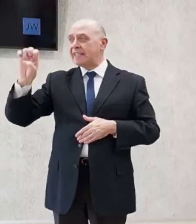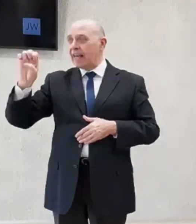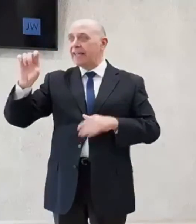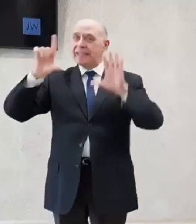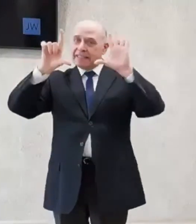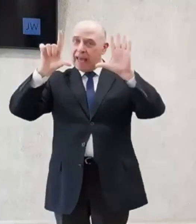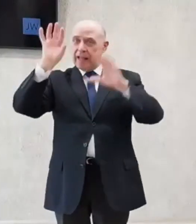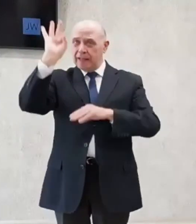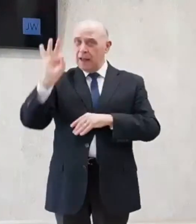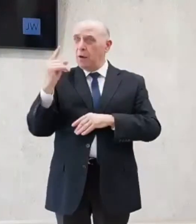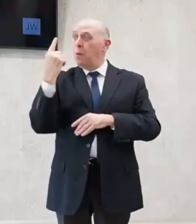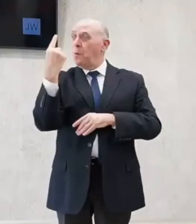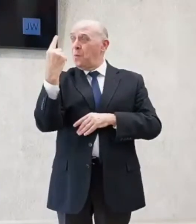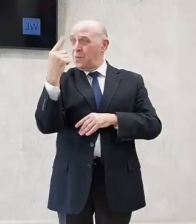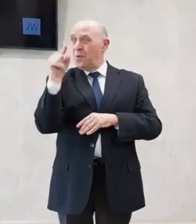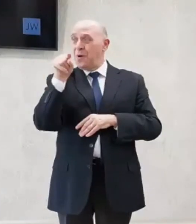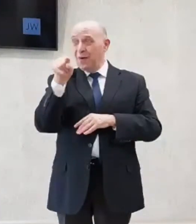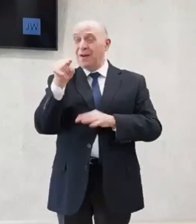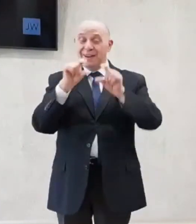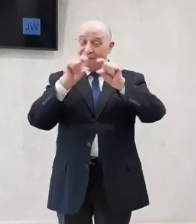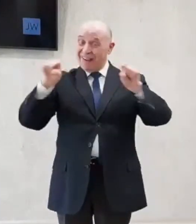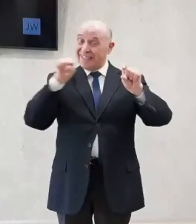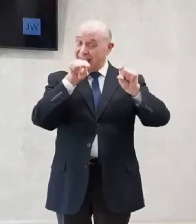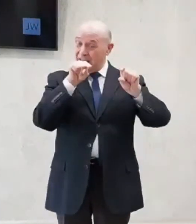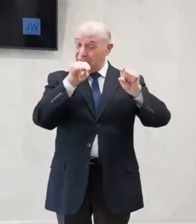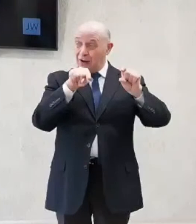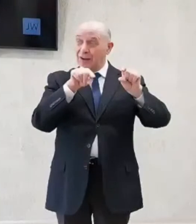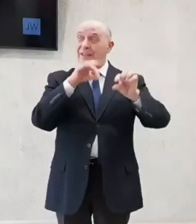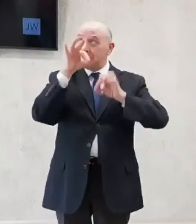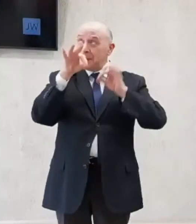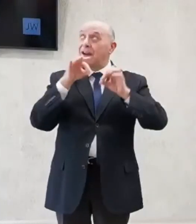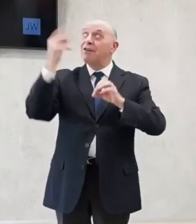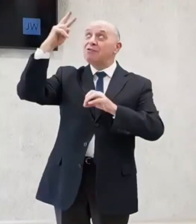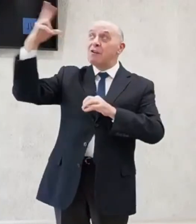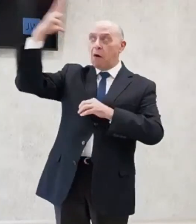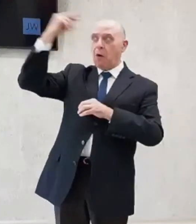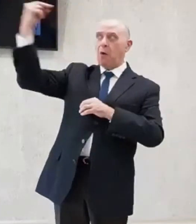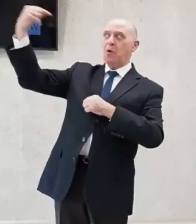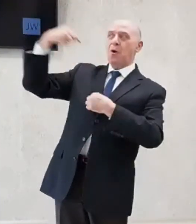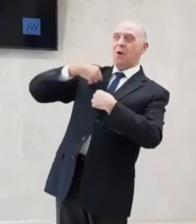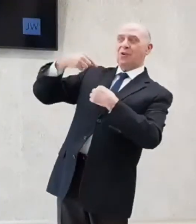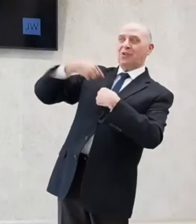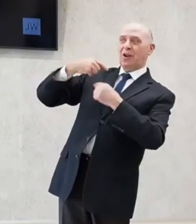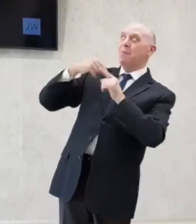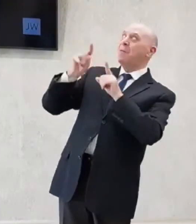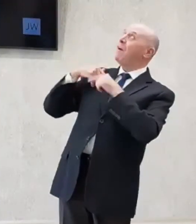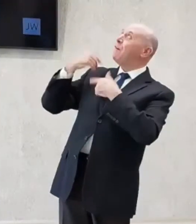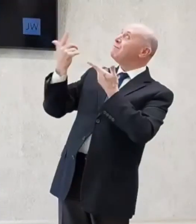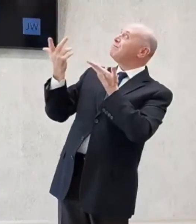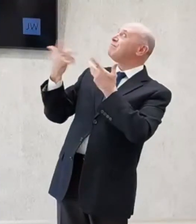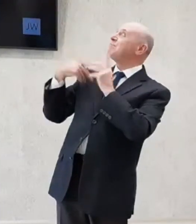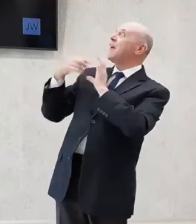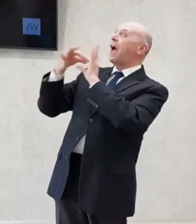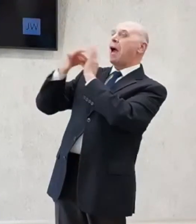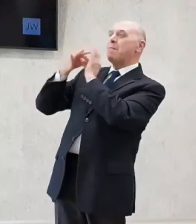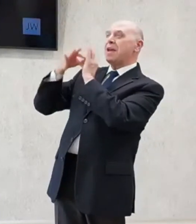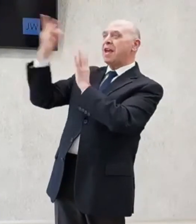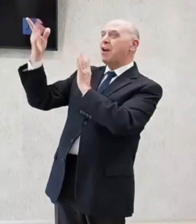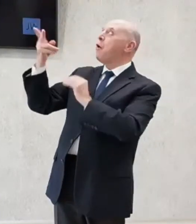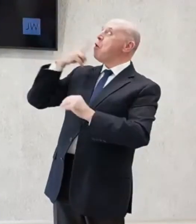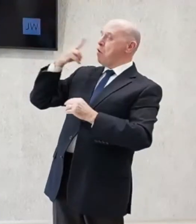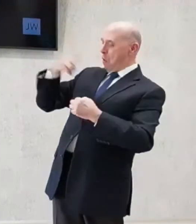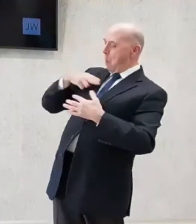e dare importanza questo versetto proprio all'essere riconosciuti da Geova come suoi amici avendo un buon nome essendo apprezzati